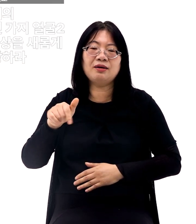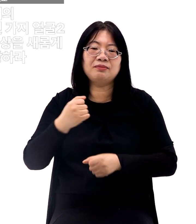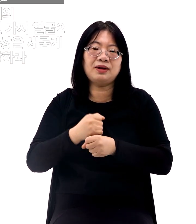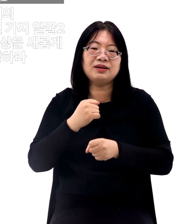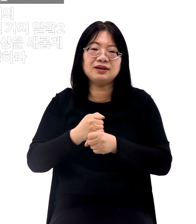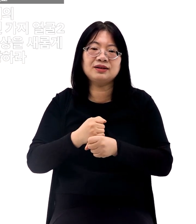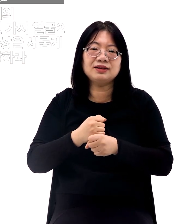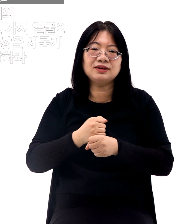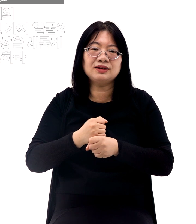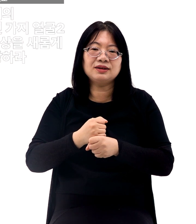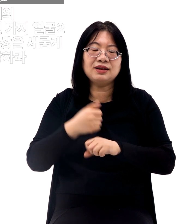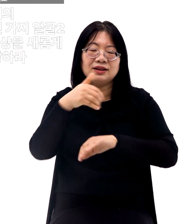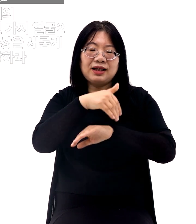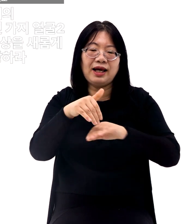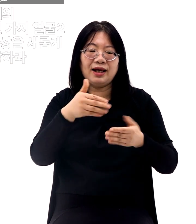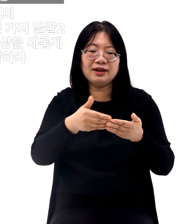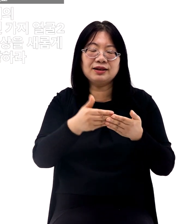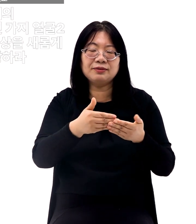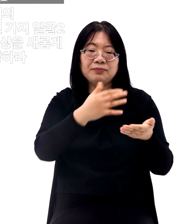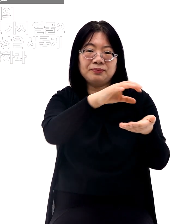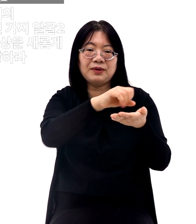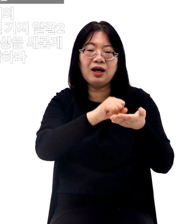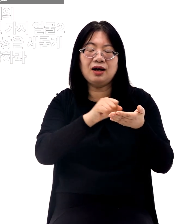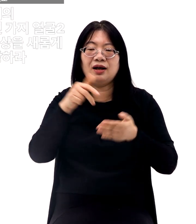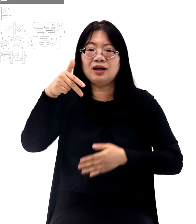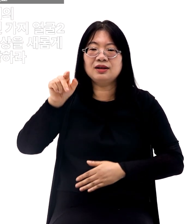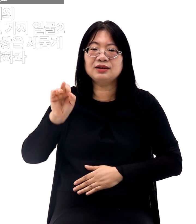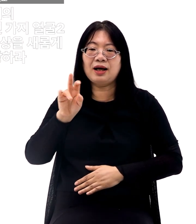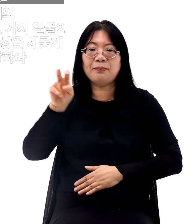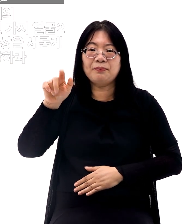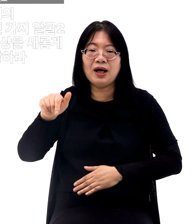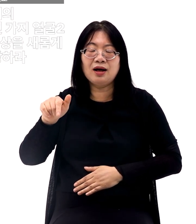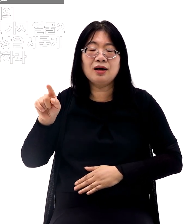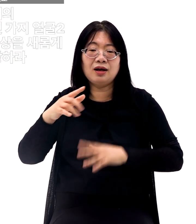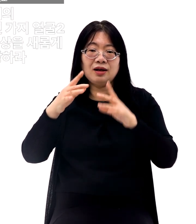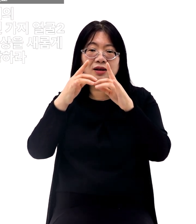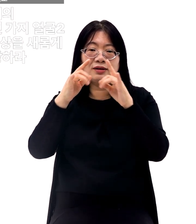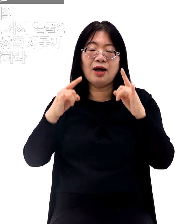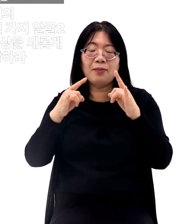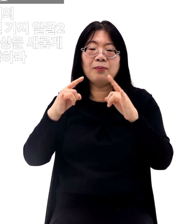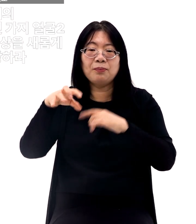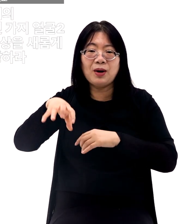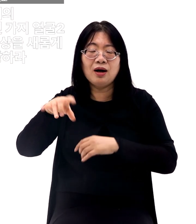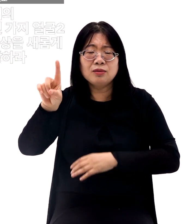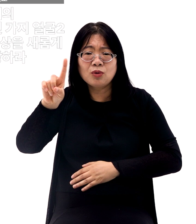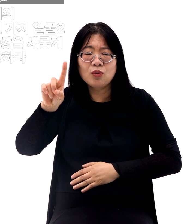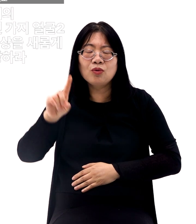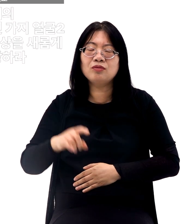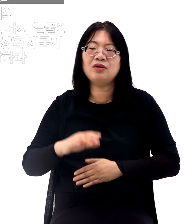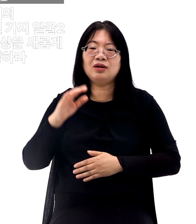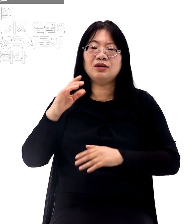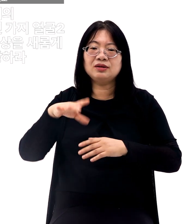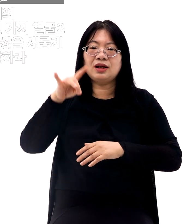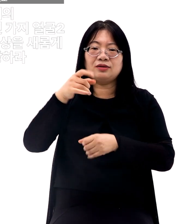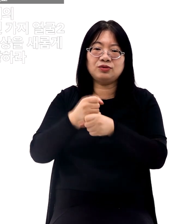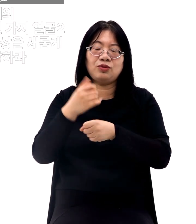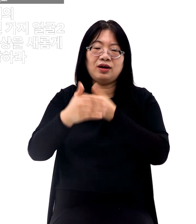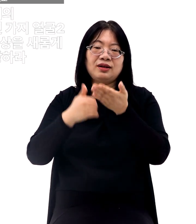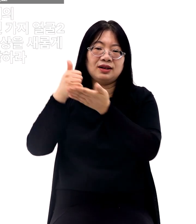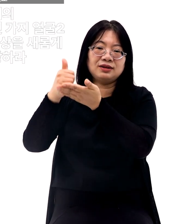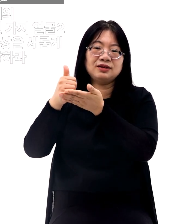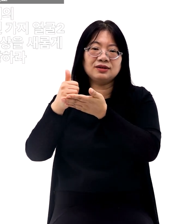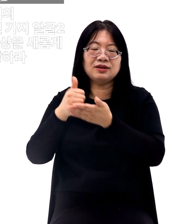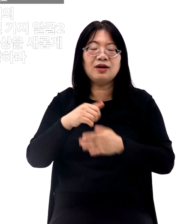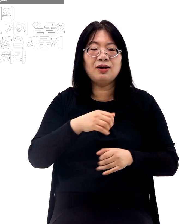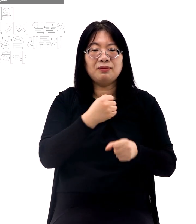그럼 장막은 뭐 하는 데입니까? 장막은 놀랍게도 창조주 하나님과